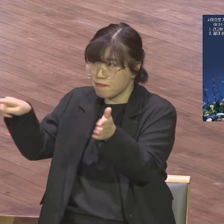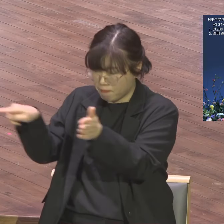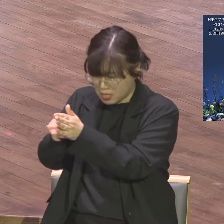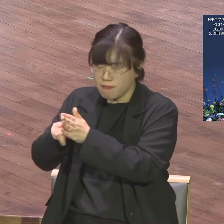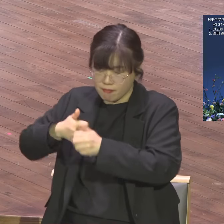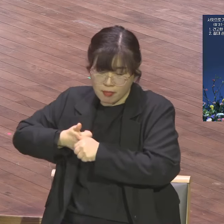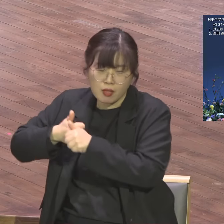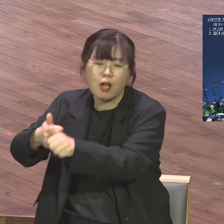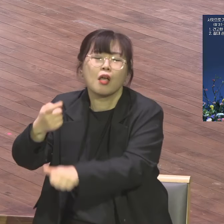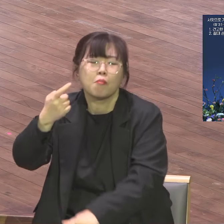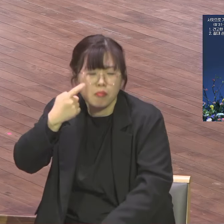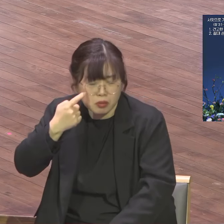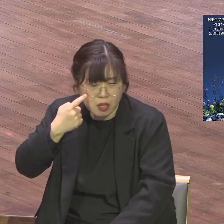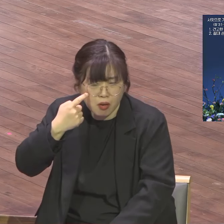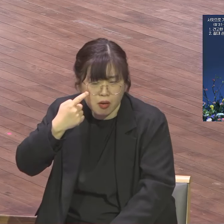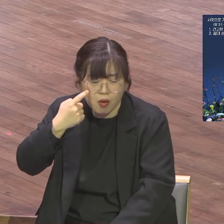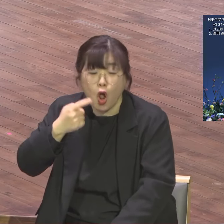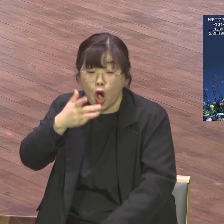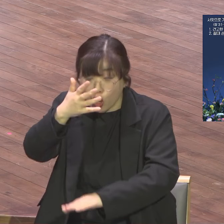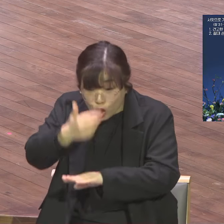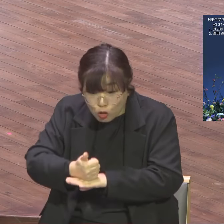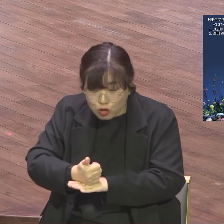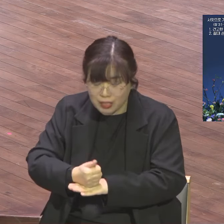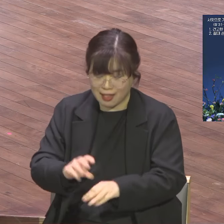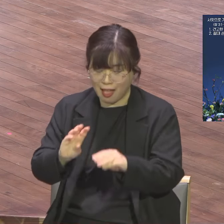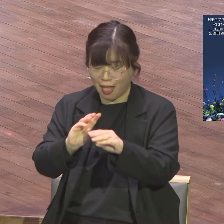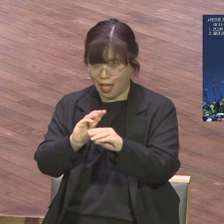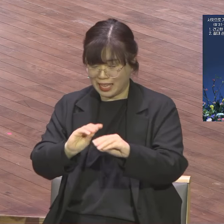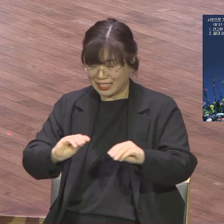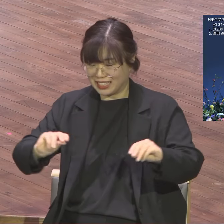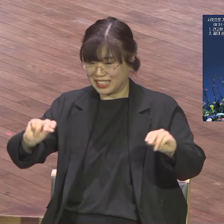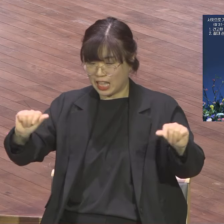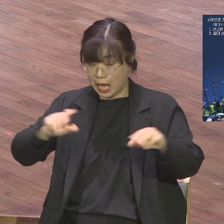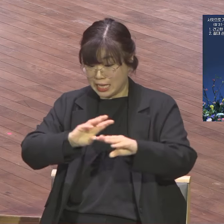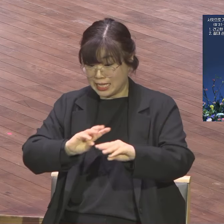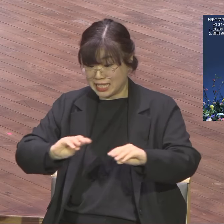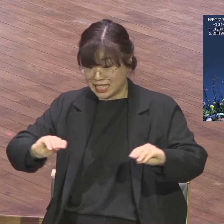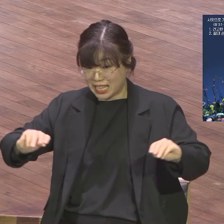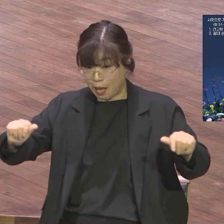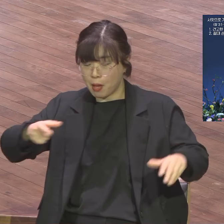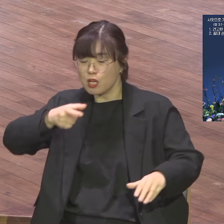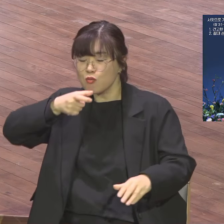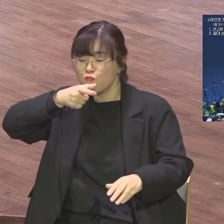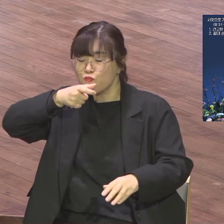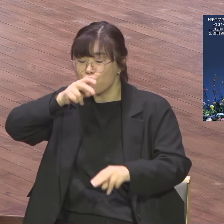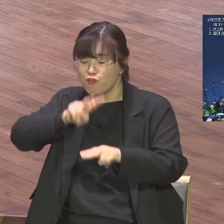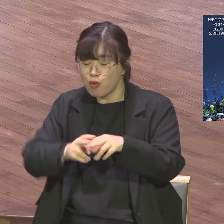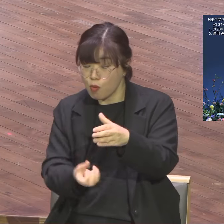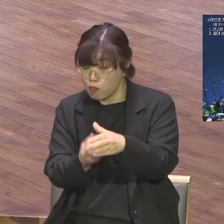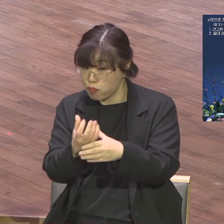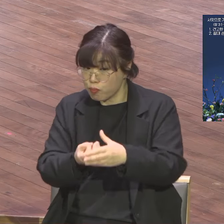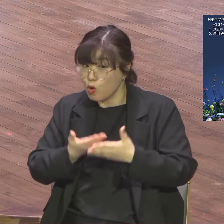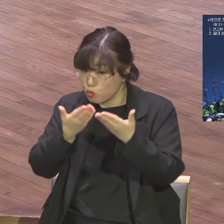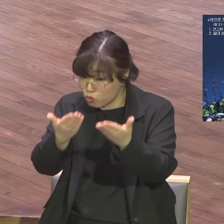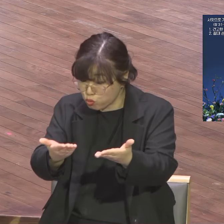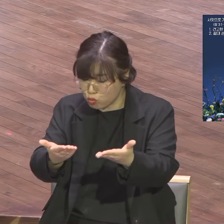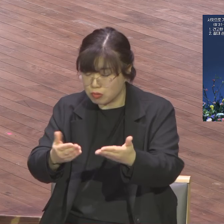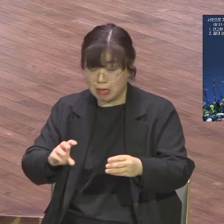광야의 길을 사막의 강을 내시면서 세일을 영하시는 창조주 하나님이 말씀하시는 거예요.